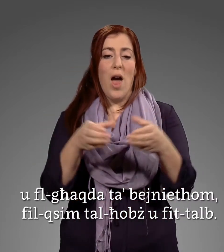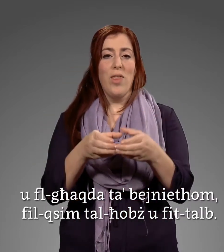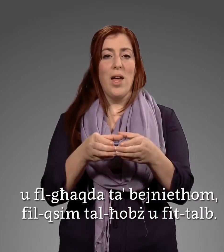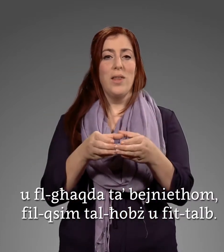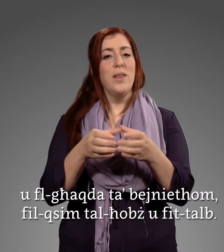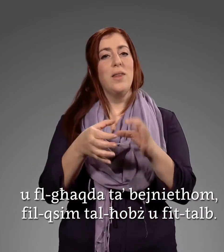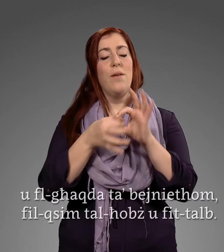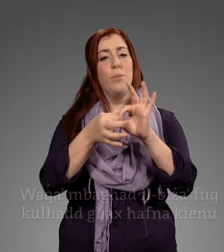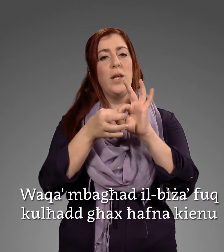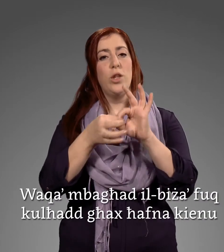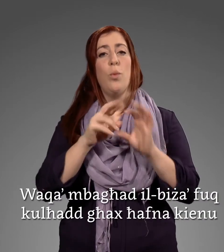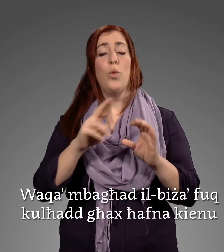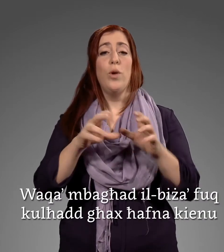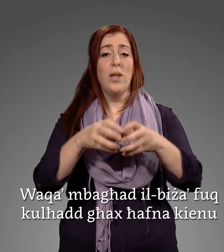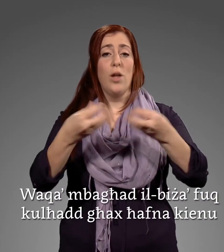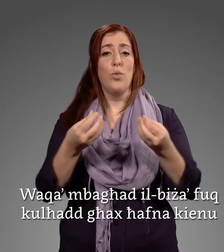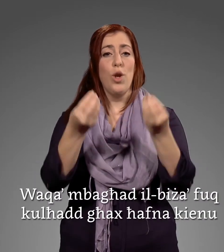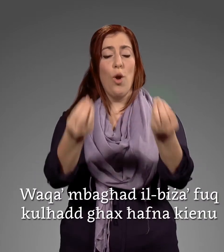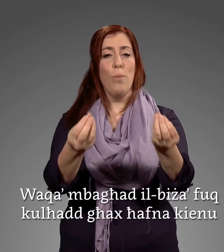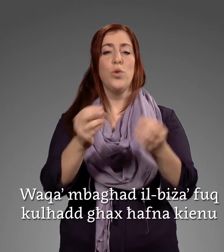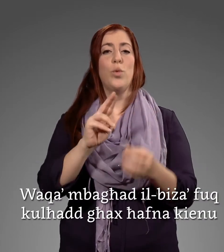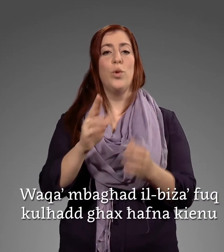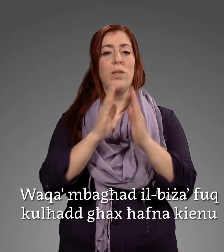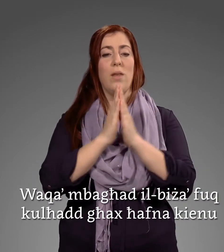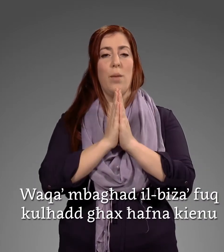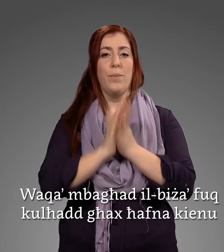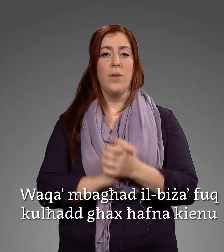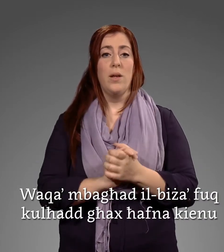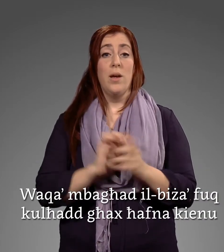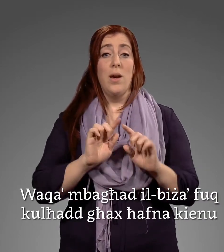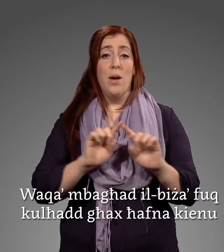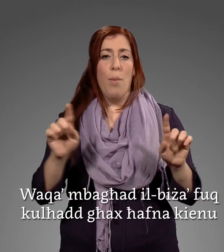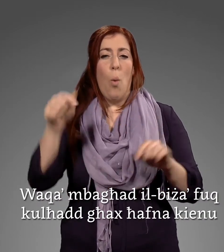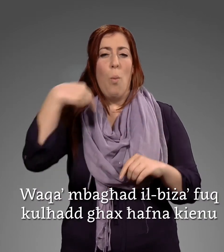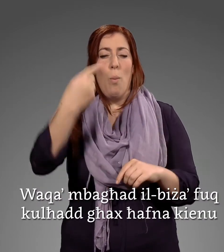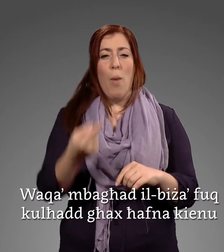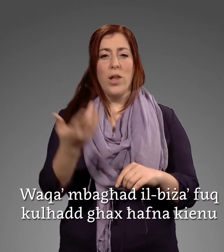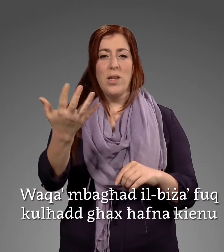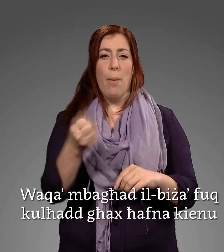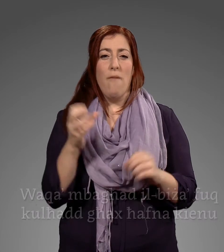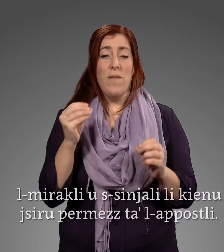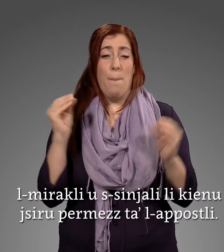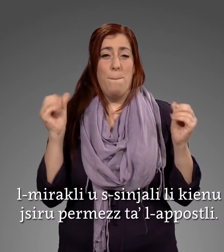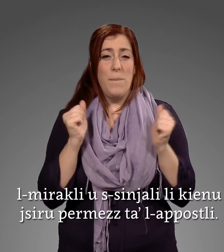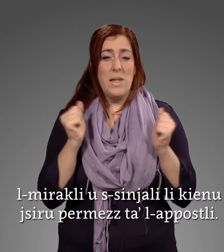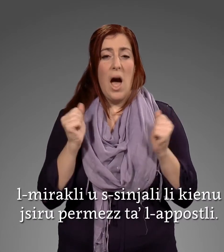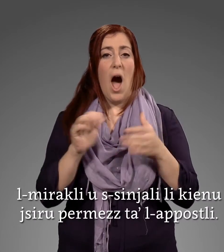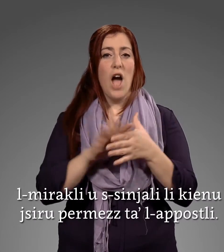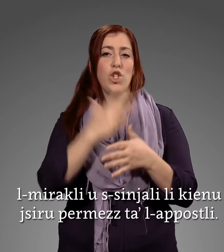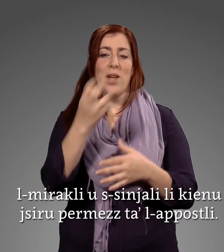u fit-talb. Waqa' mbagħad il-biża' fuq kulħadd, għax ħafna kienu l-mirakli u s-sinjali li kienu